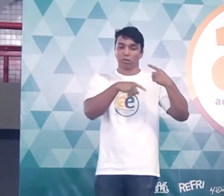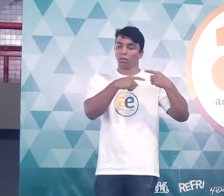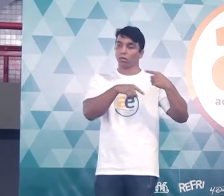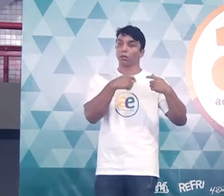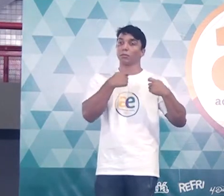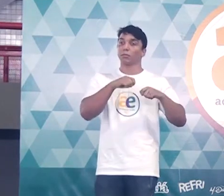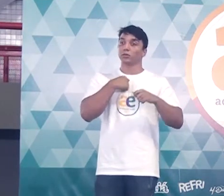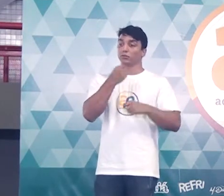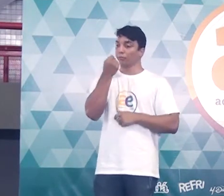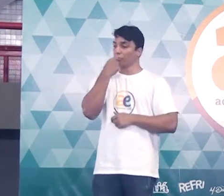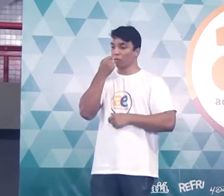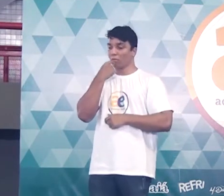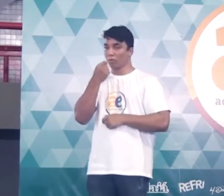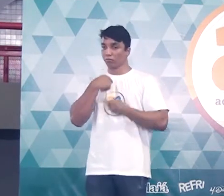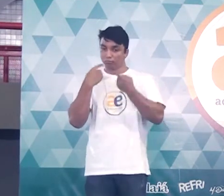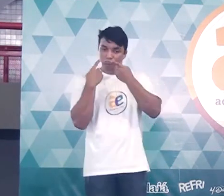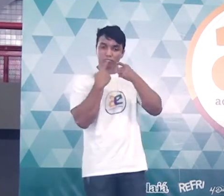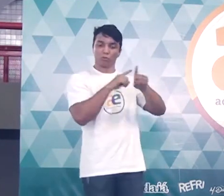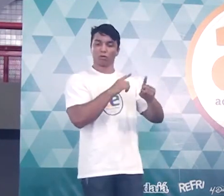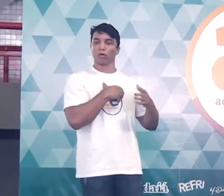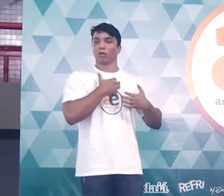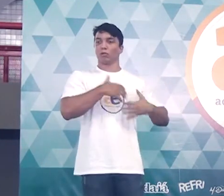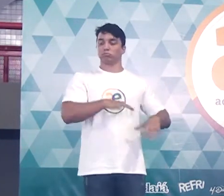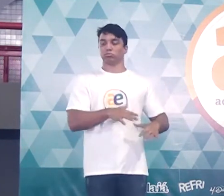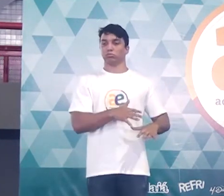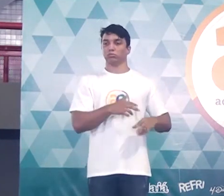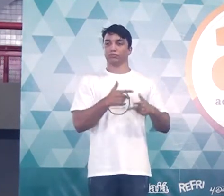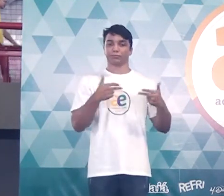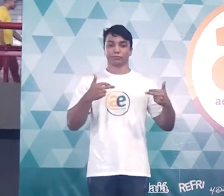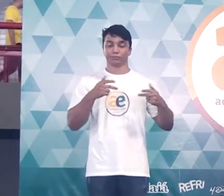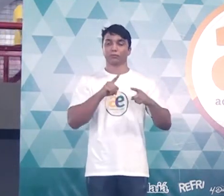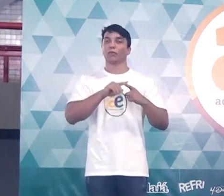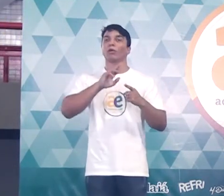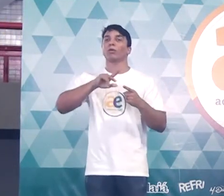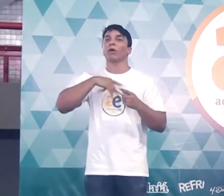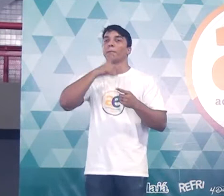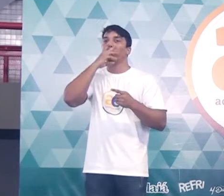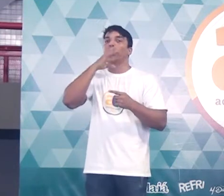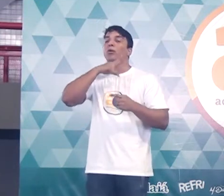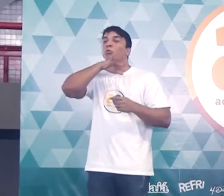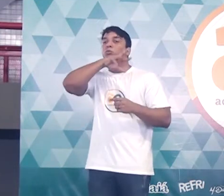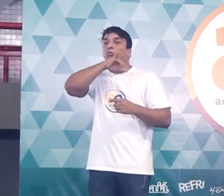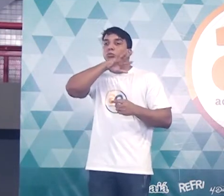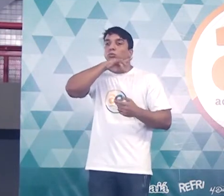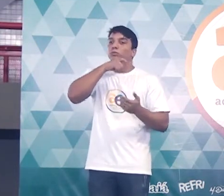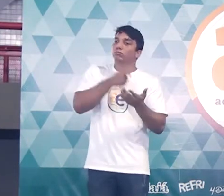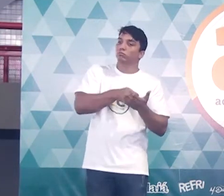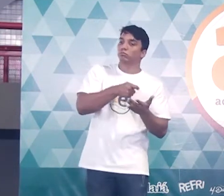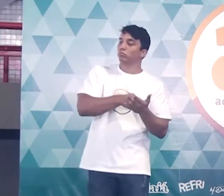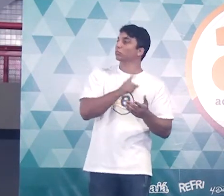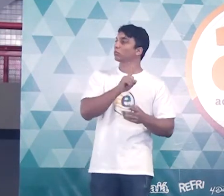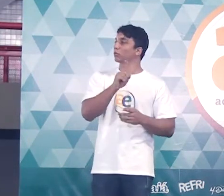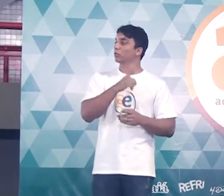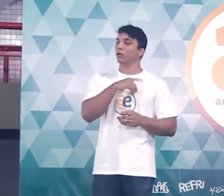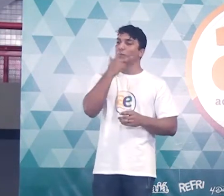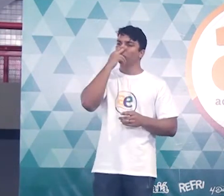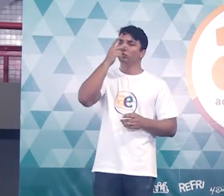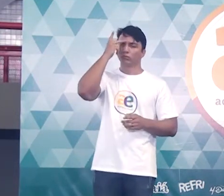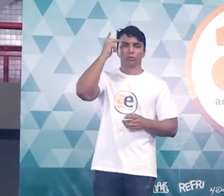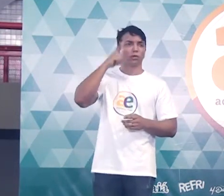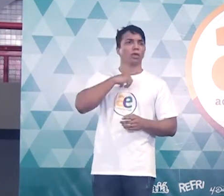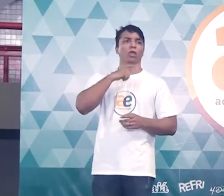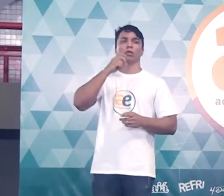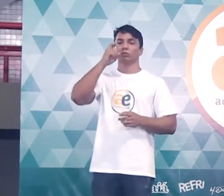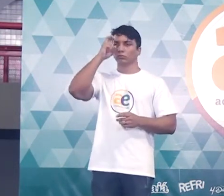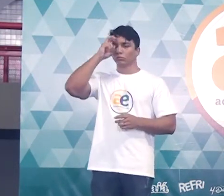um anticonvulsivo. A pessoa, ó, gente, não é uma falha do sentido ruim, não. A pessoa é inteligente,